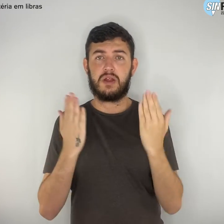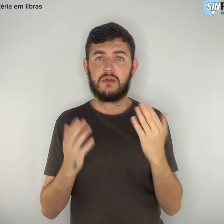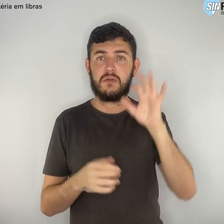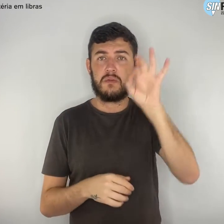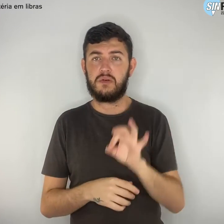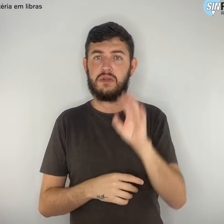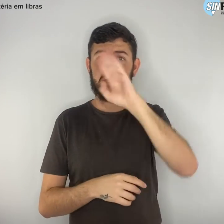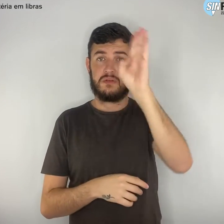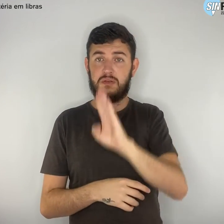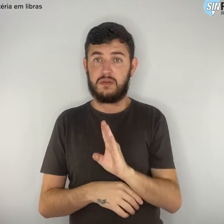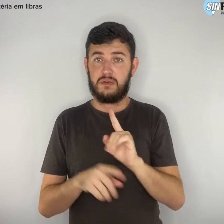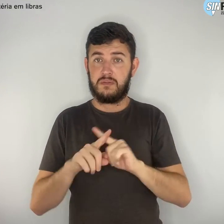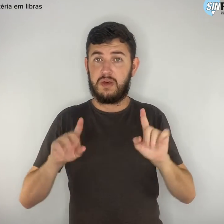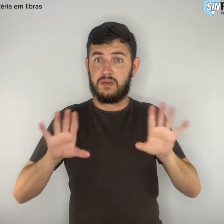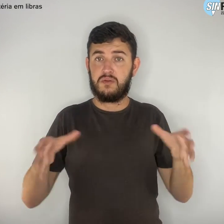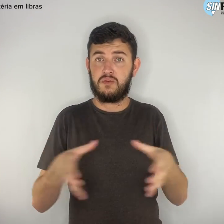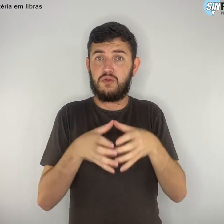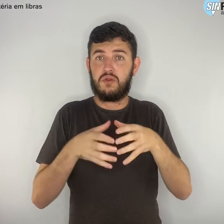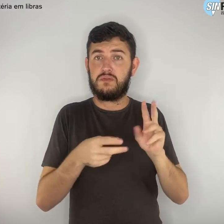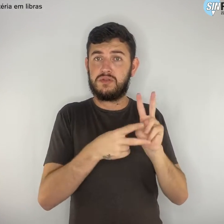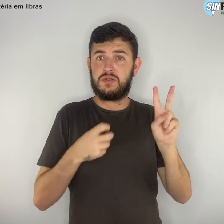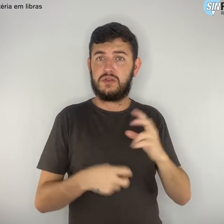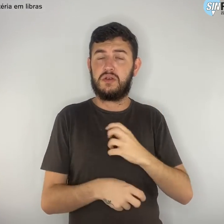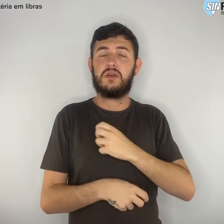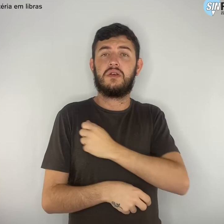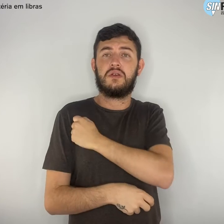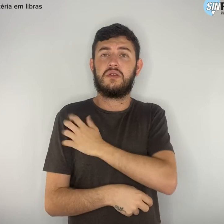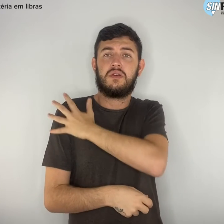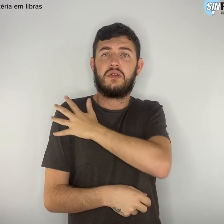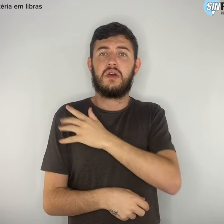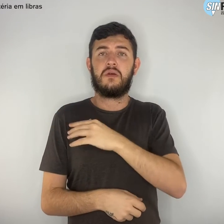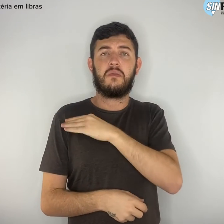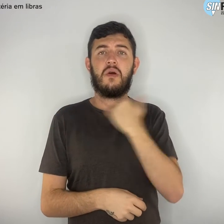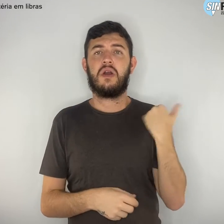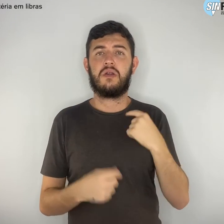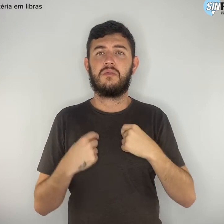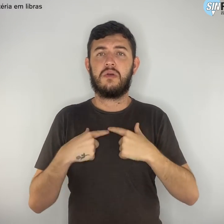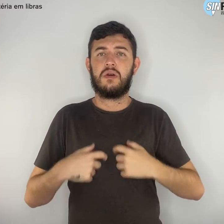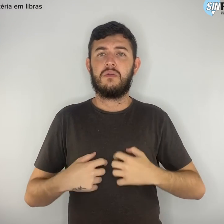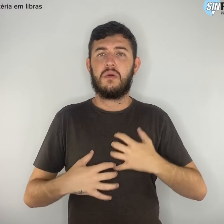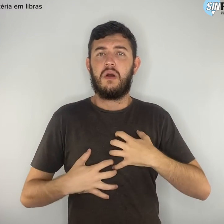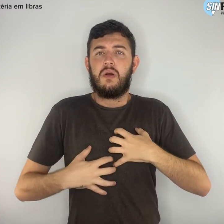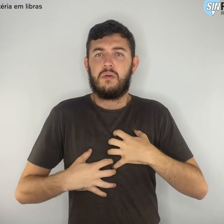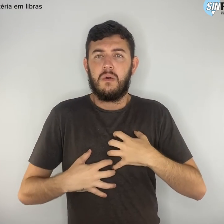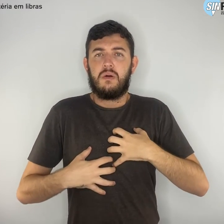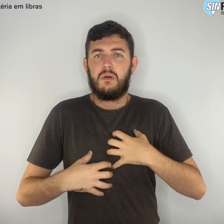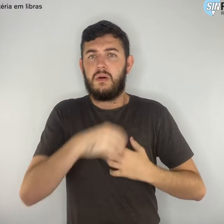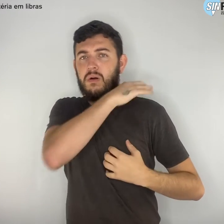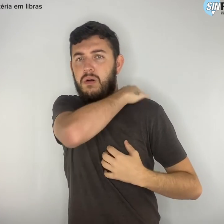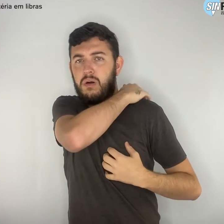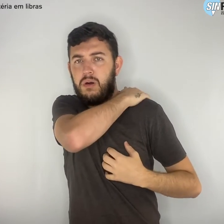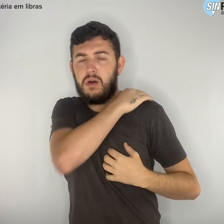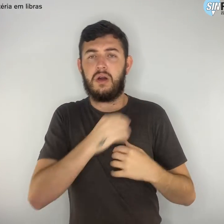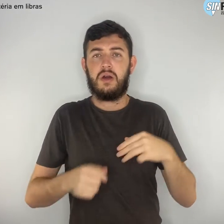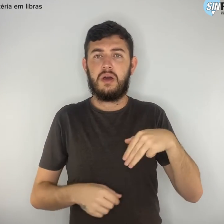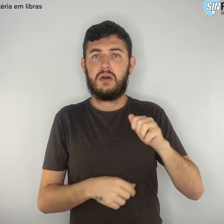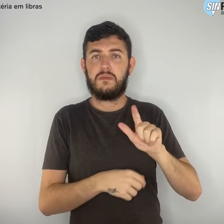Yanomamis estão morrendo de pneumonia, malária, inanição, água contaminada, falta